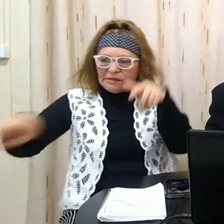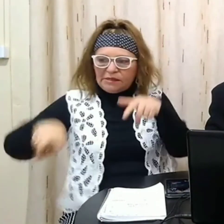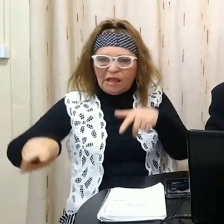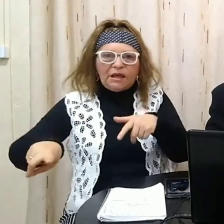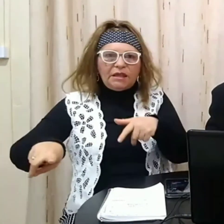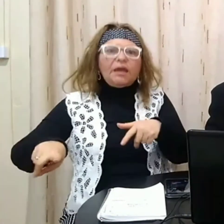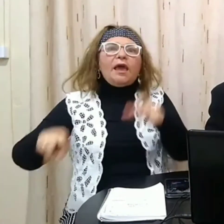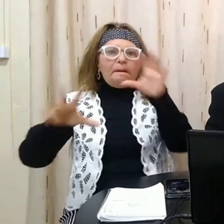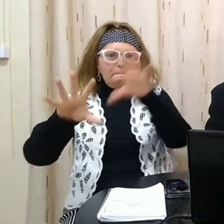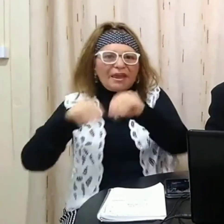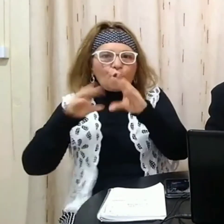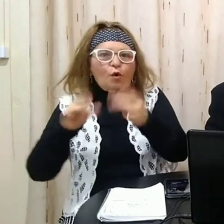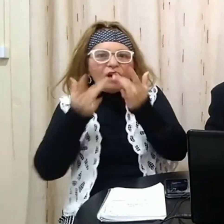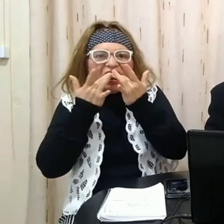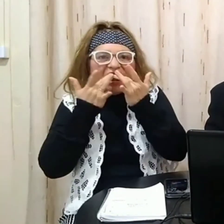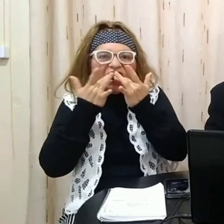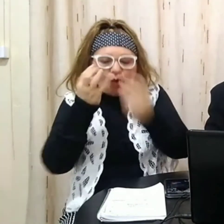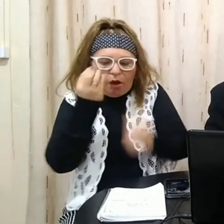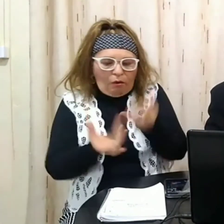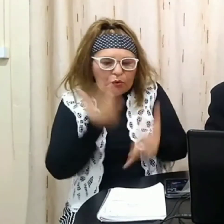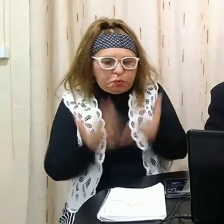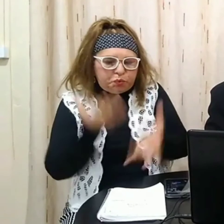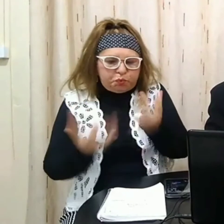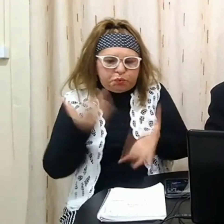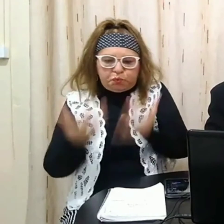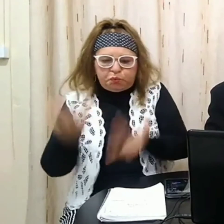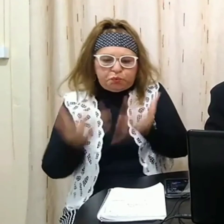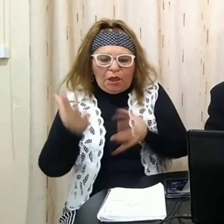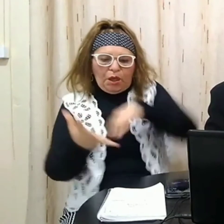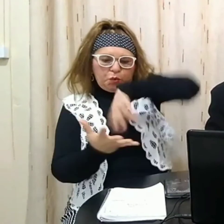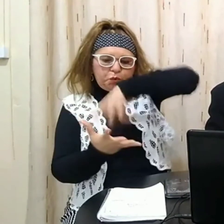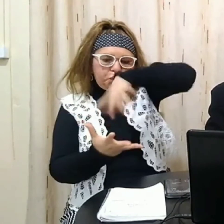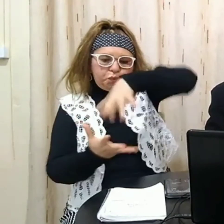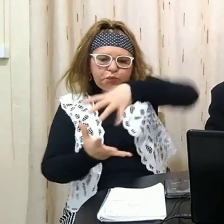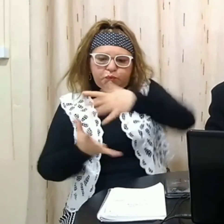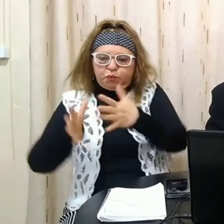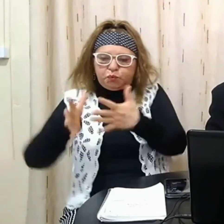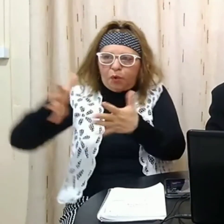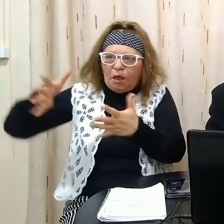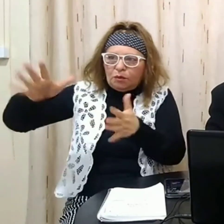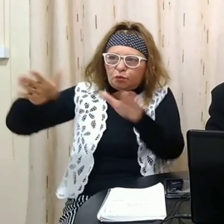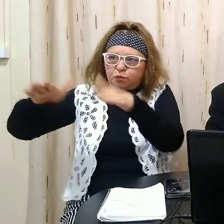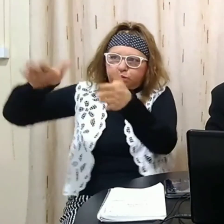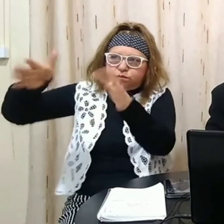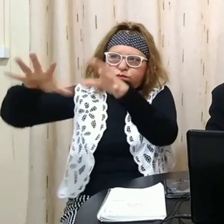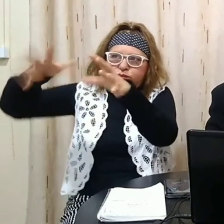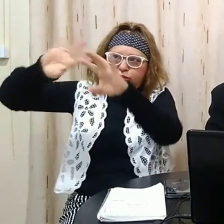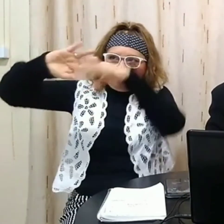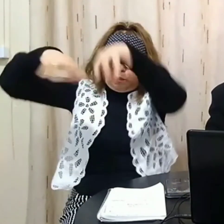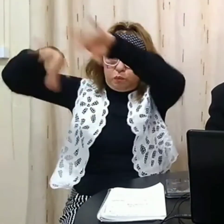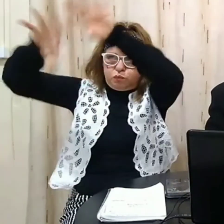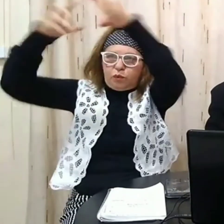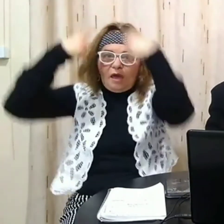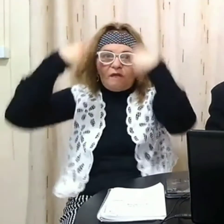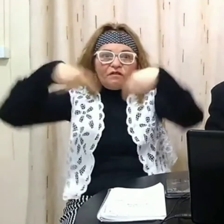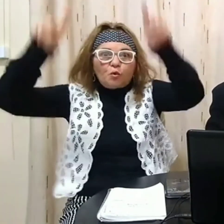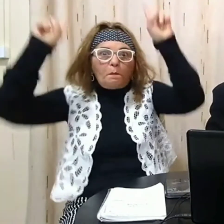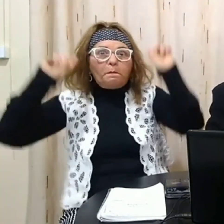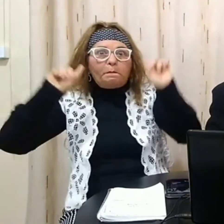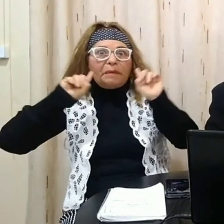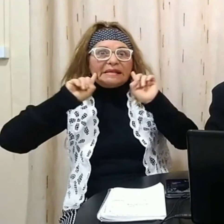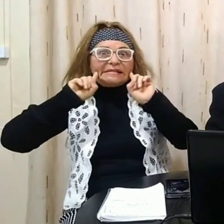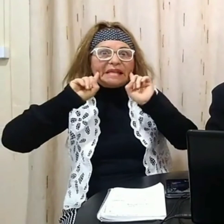pegou aquele ouro, colocou no fogo e daquele ouro saiu então um bezerro fundido. E o